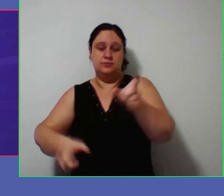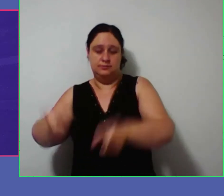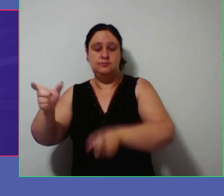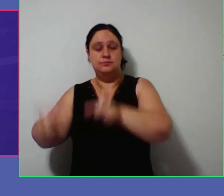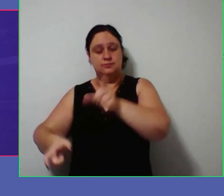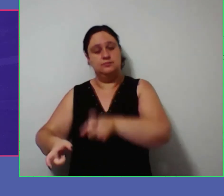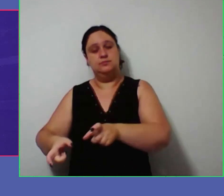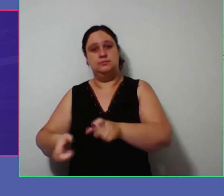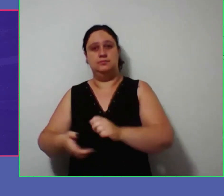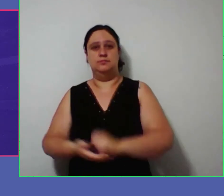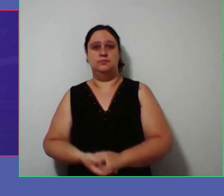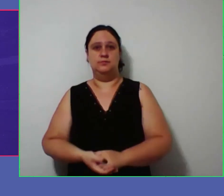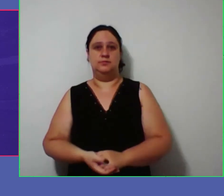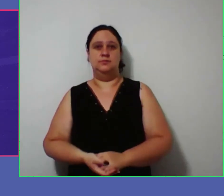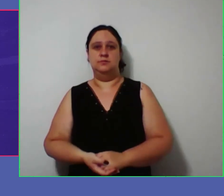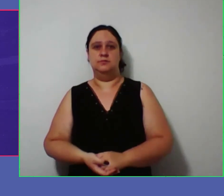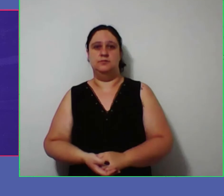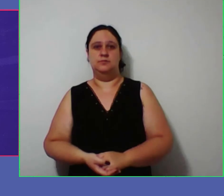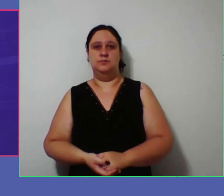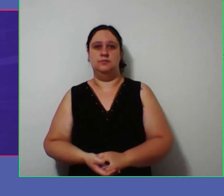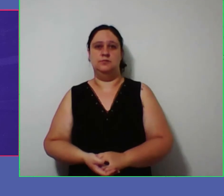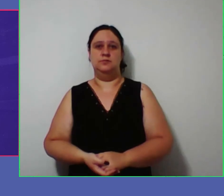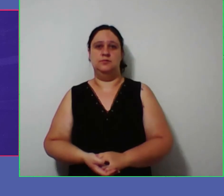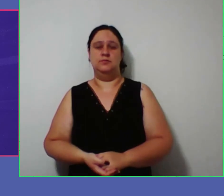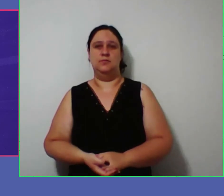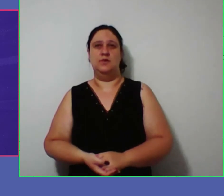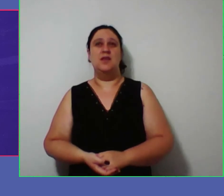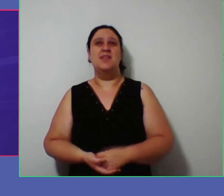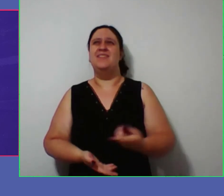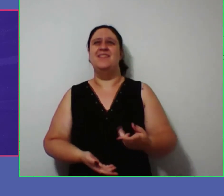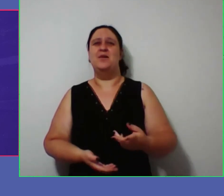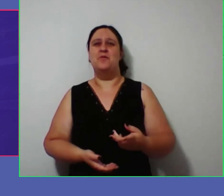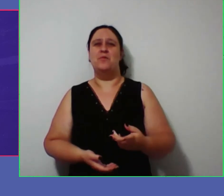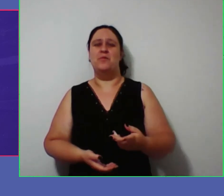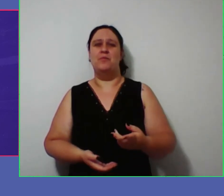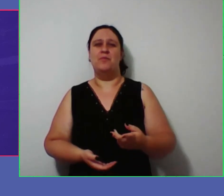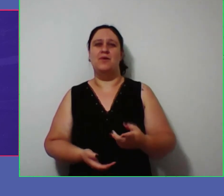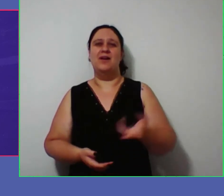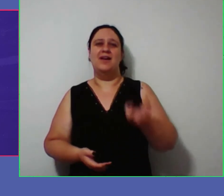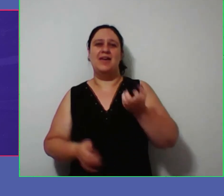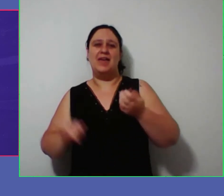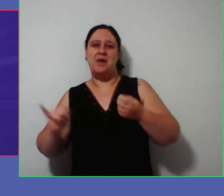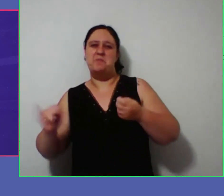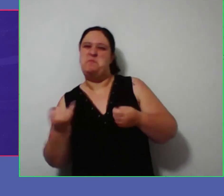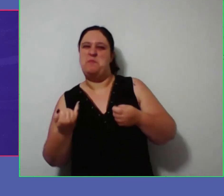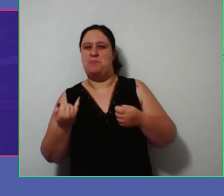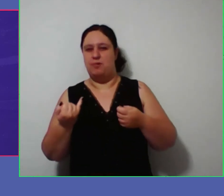lugar de tirar tapete dos outros, vamos suportar, vamos dar apoio, vamos